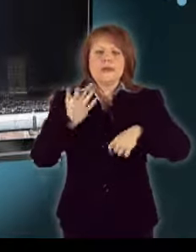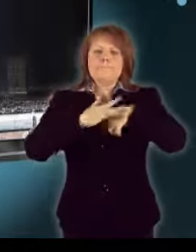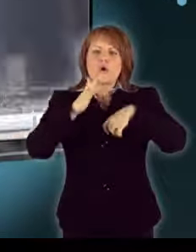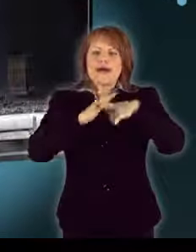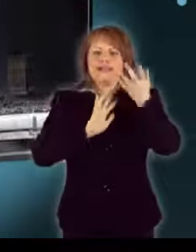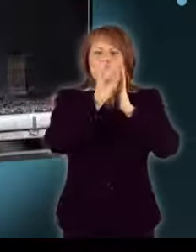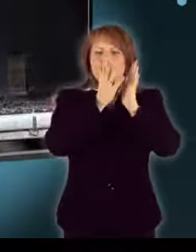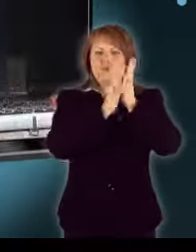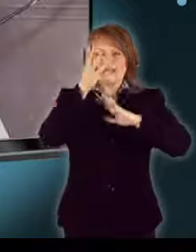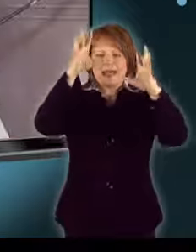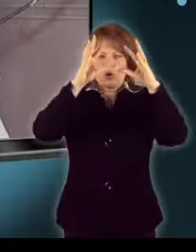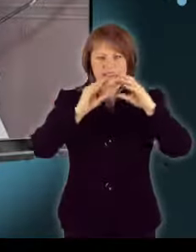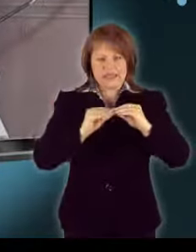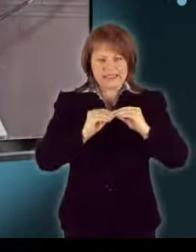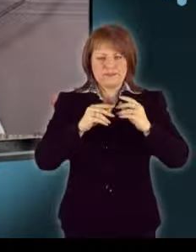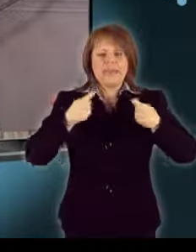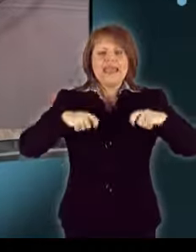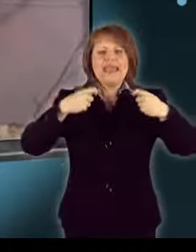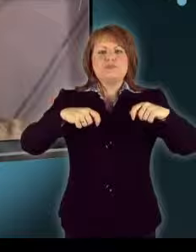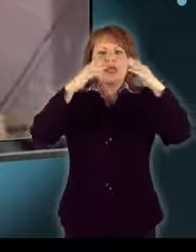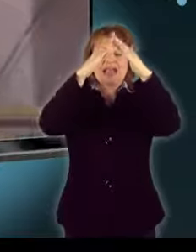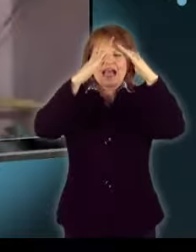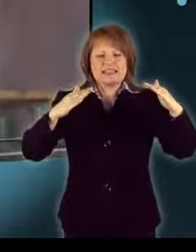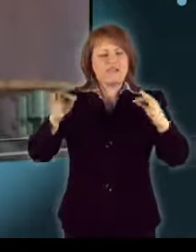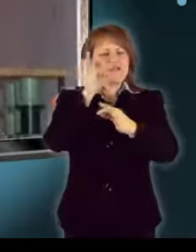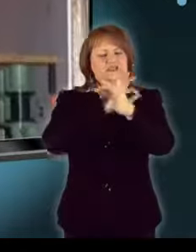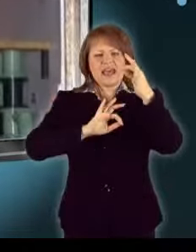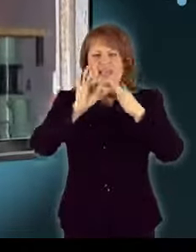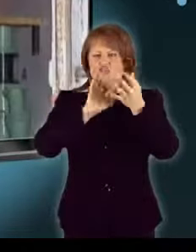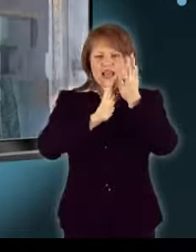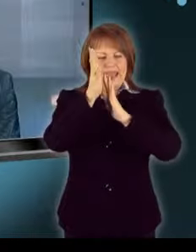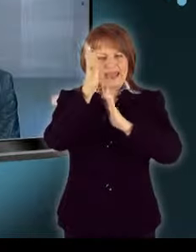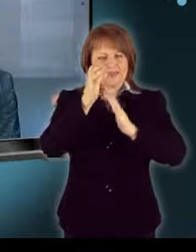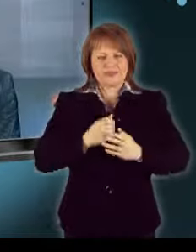próbálták megfékezni a lángokat. A ház tetőszerkezete teljesen leégett.